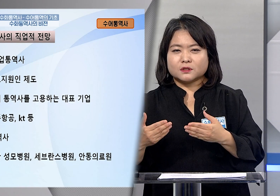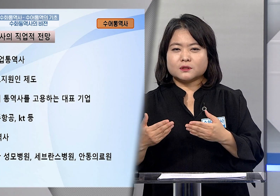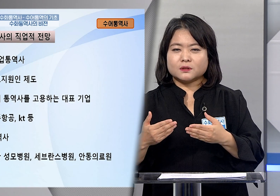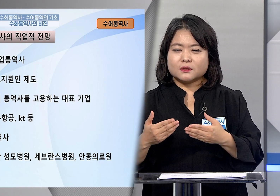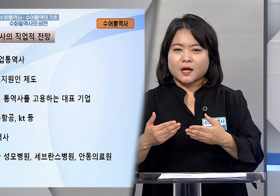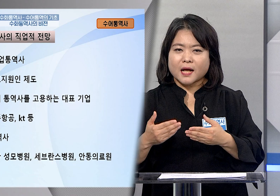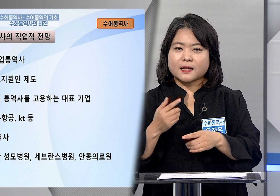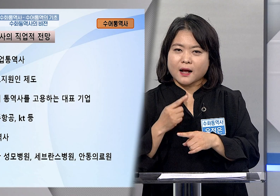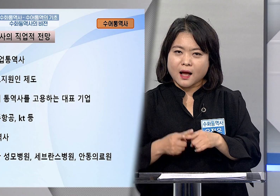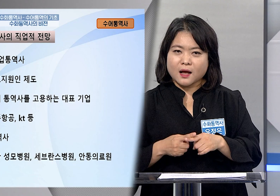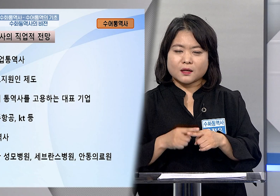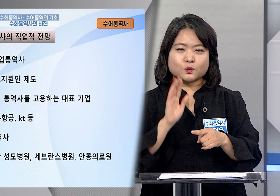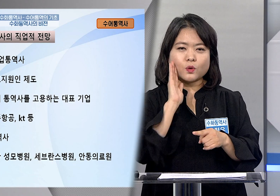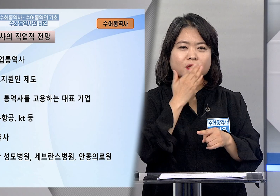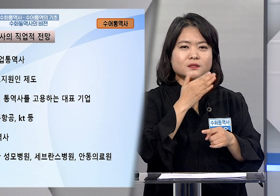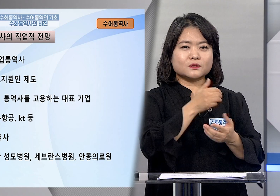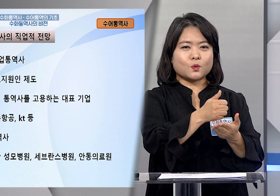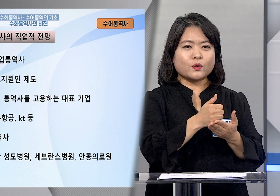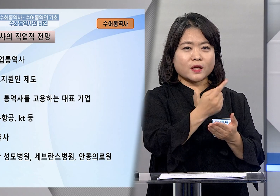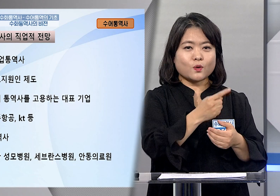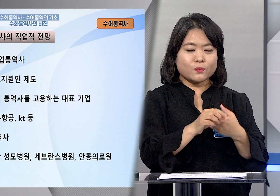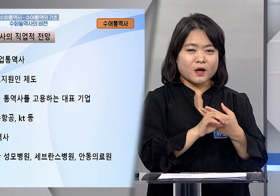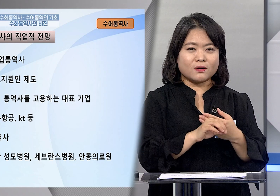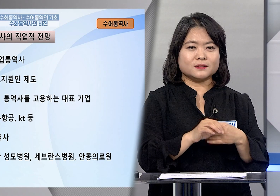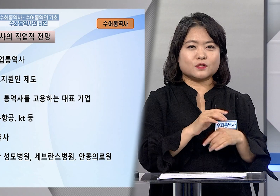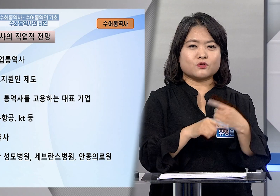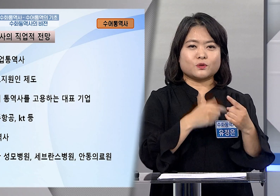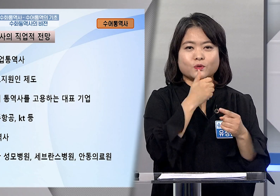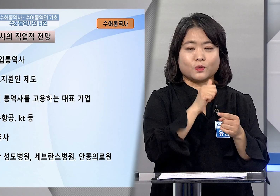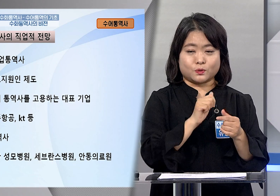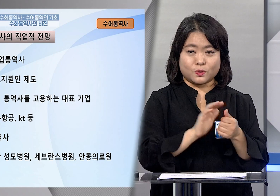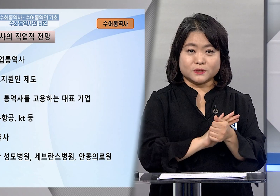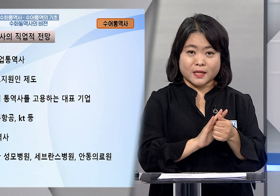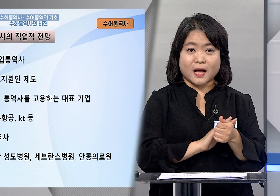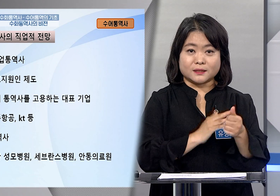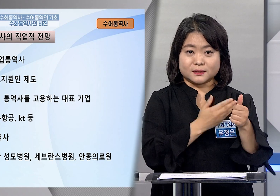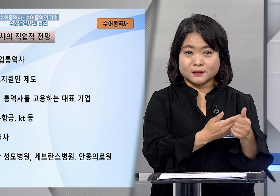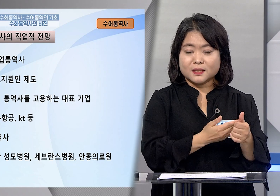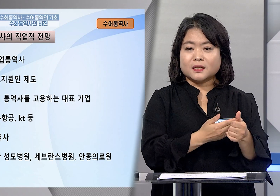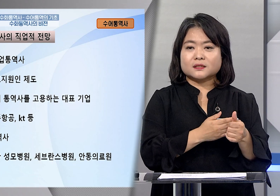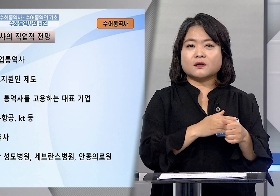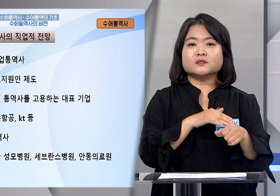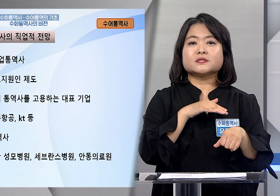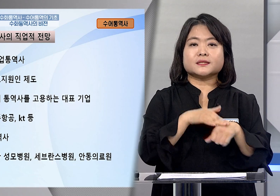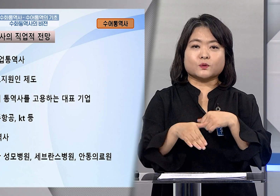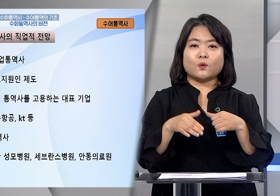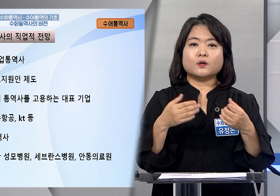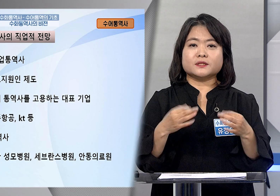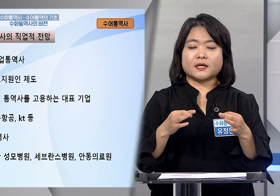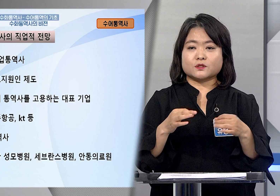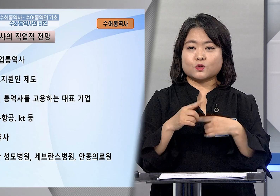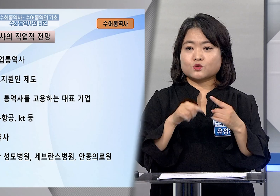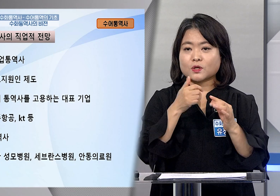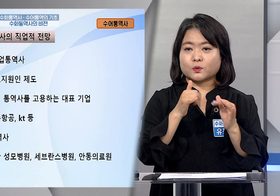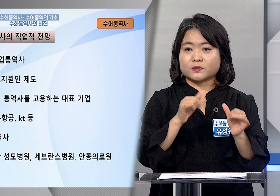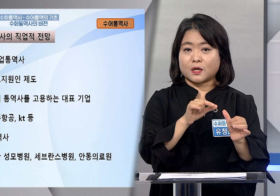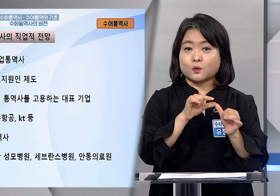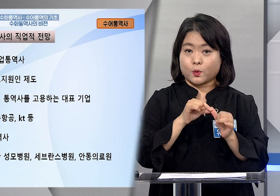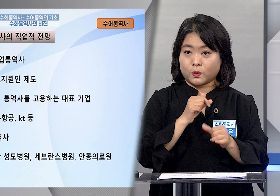업무를 하다가 농인 고객이 오면 이제 수화통역으로 응대하는 그런 식으로 은행에서도 수화통역사를 고용을